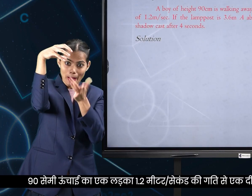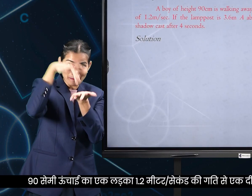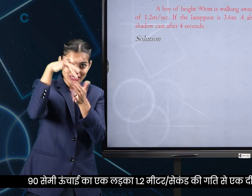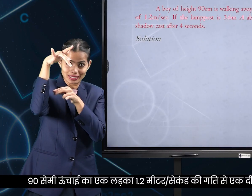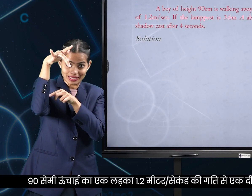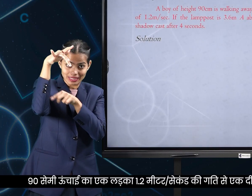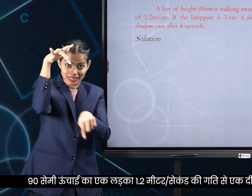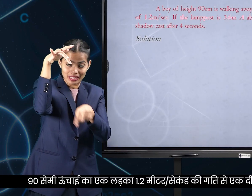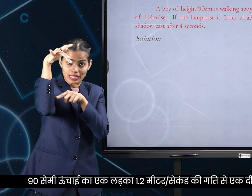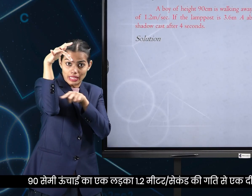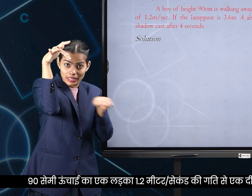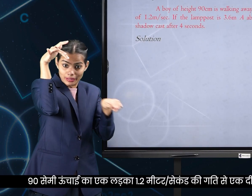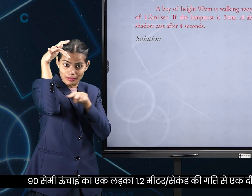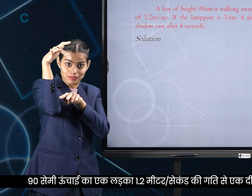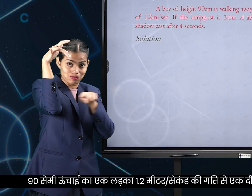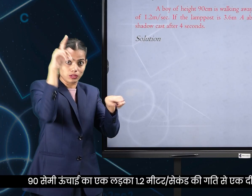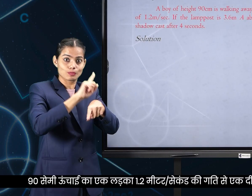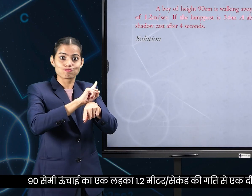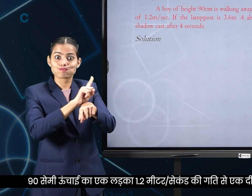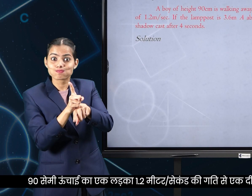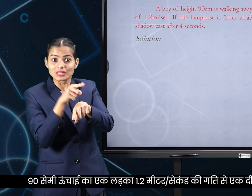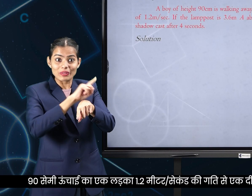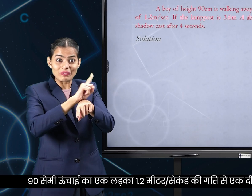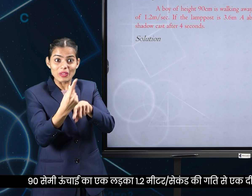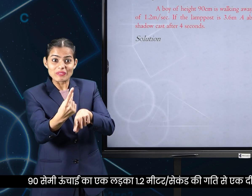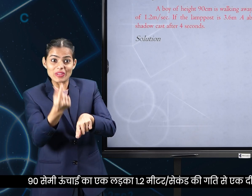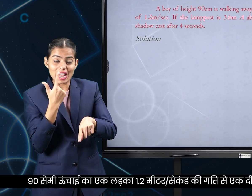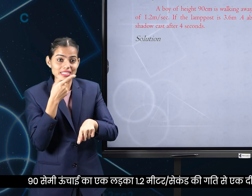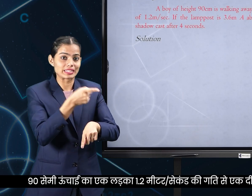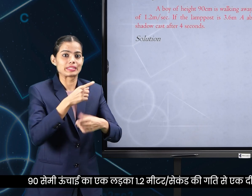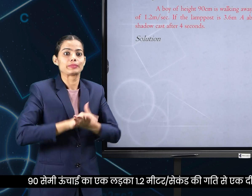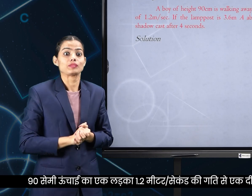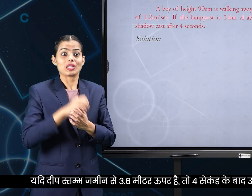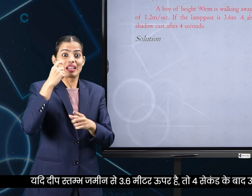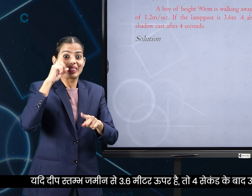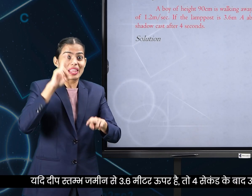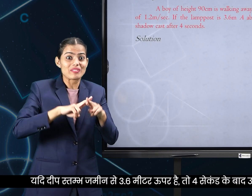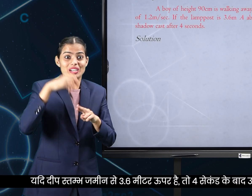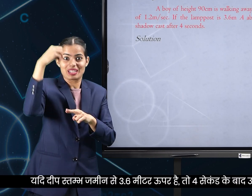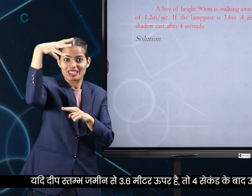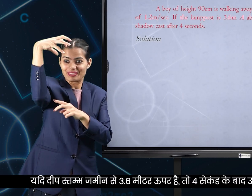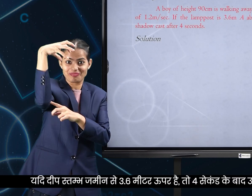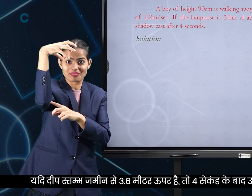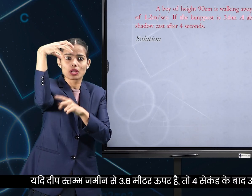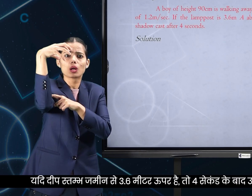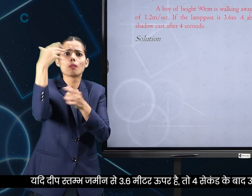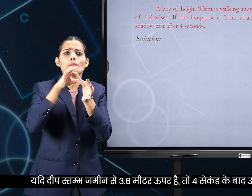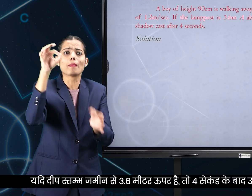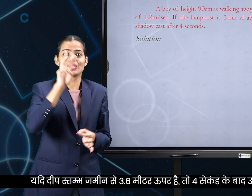से दूर चल रहा है। यदि दीप स्तंभ जमीन से